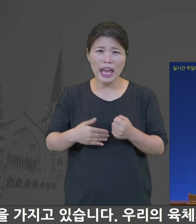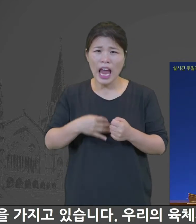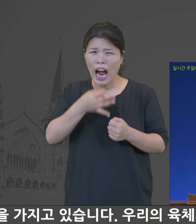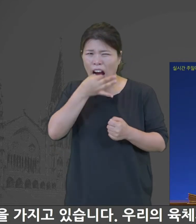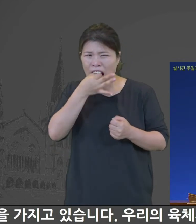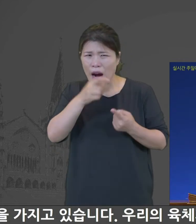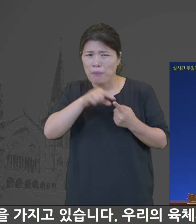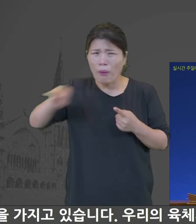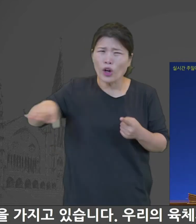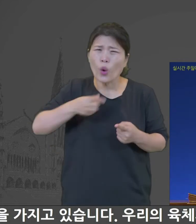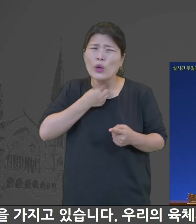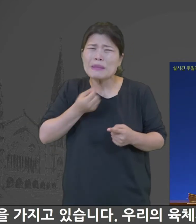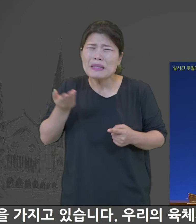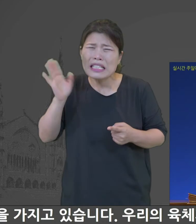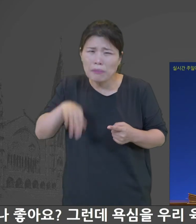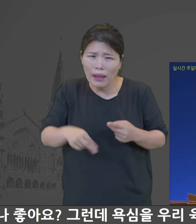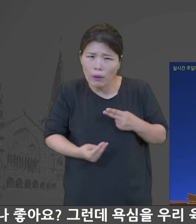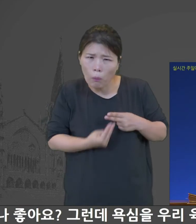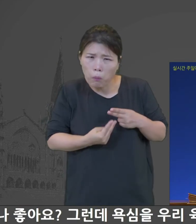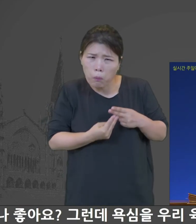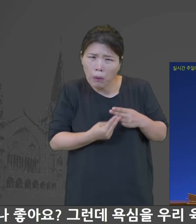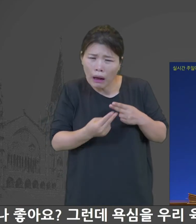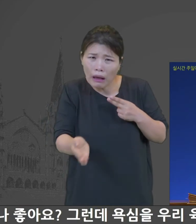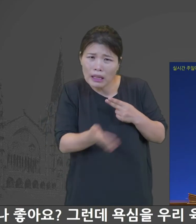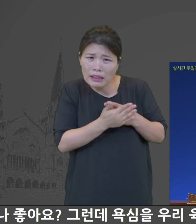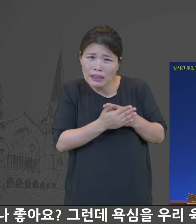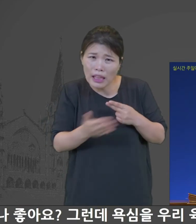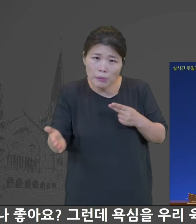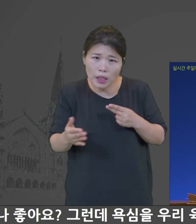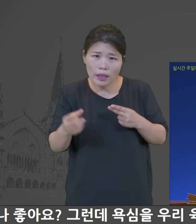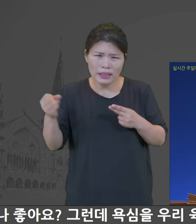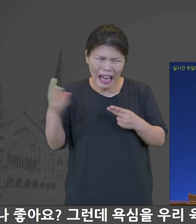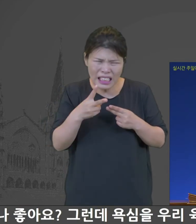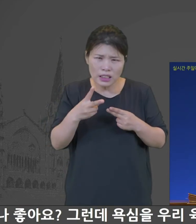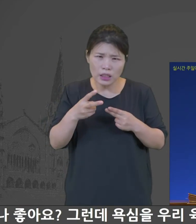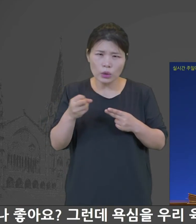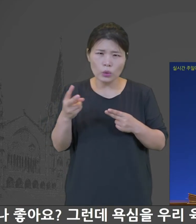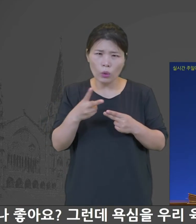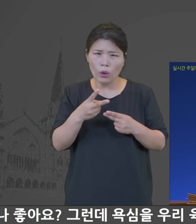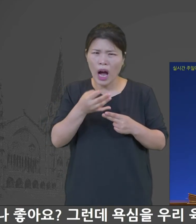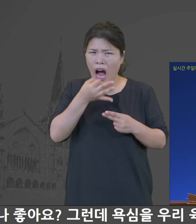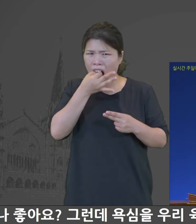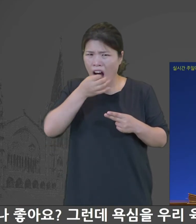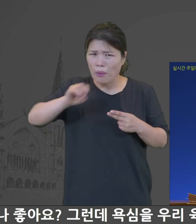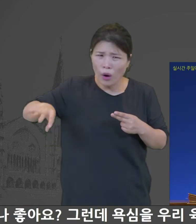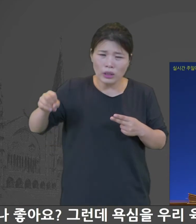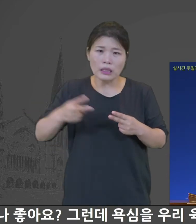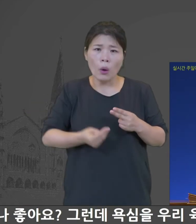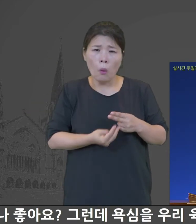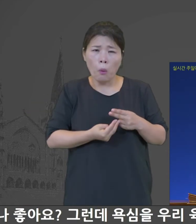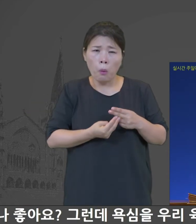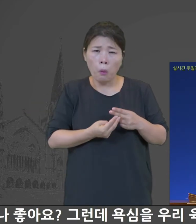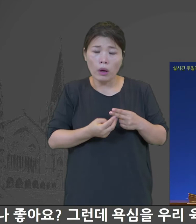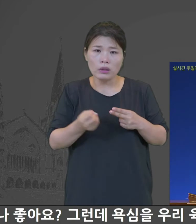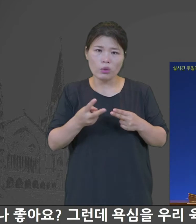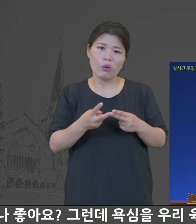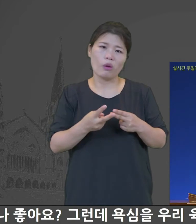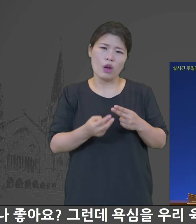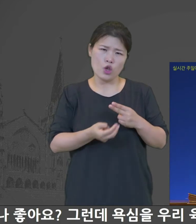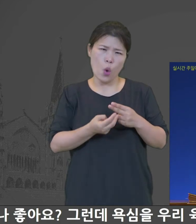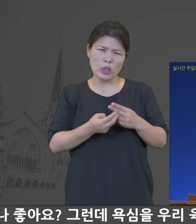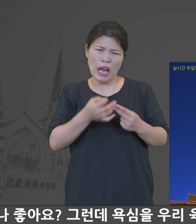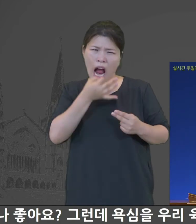보관하고 있다가 언젠가 또 그 욕심 부리게 만든다는 거예요. 이거 이제 벗어난다는